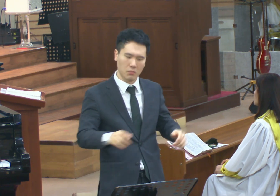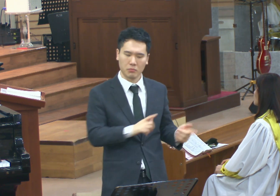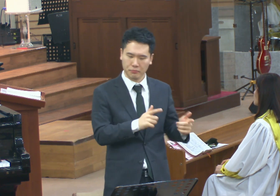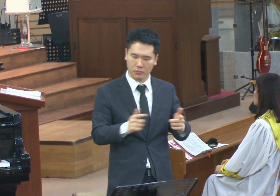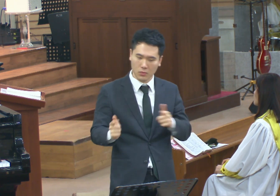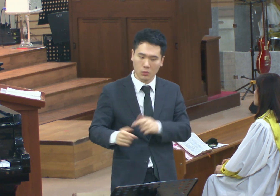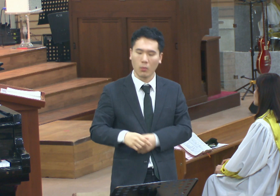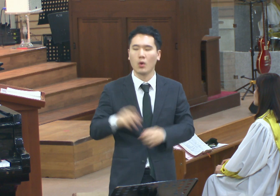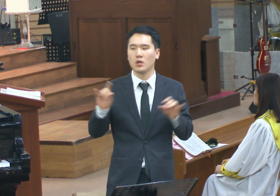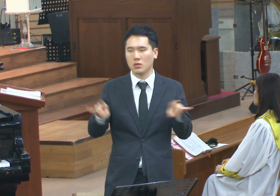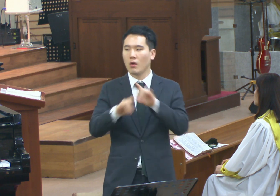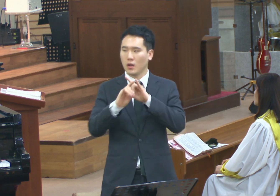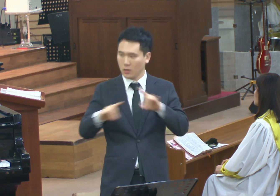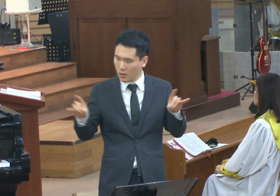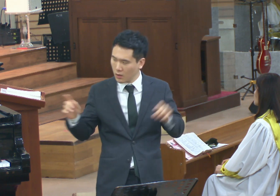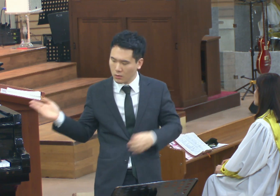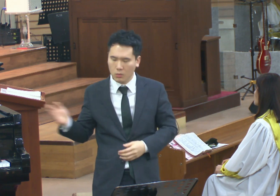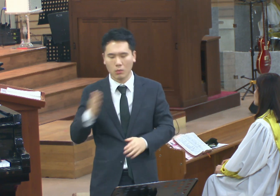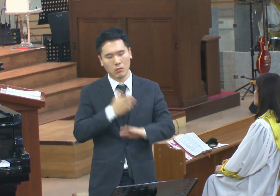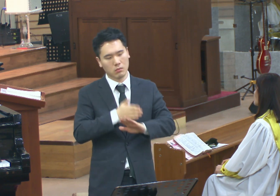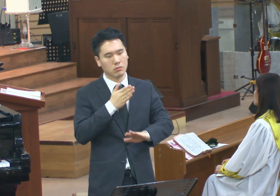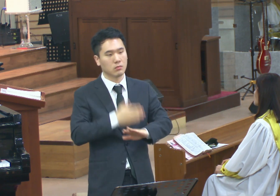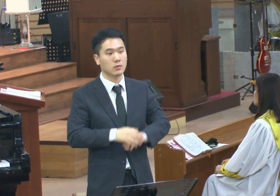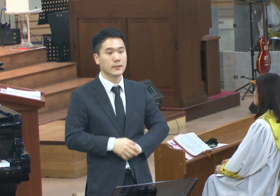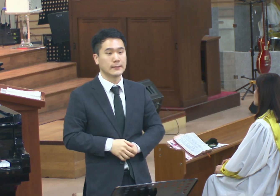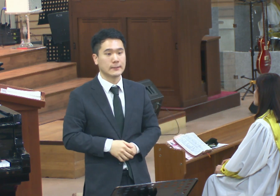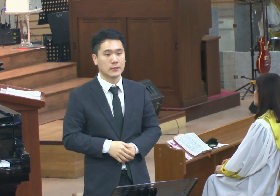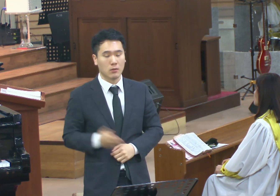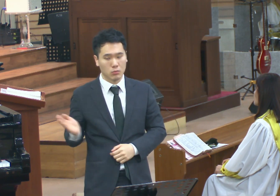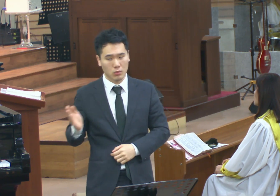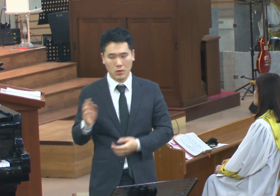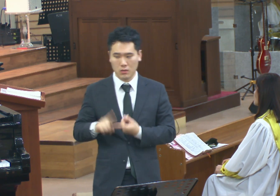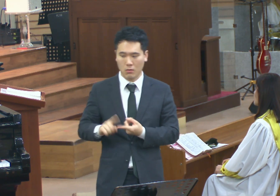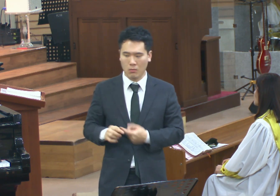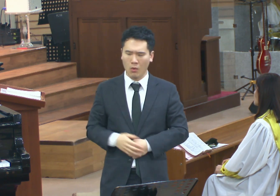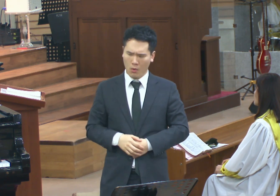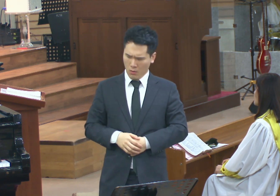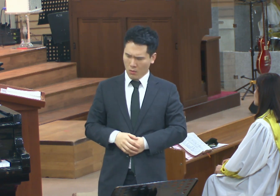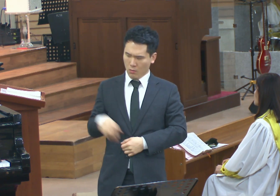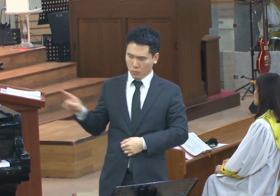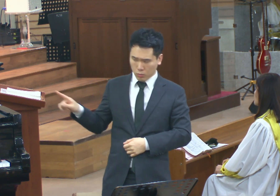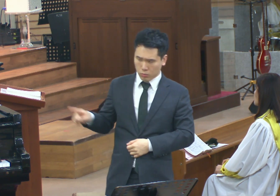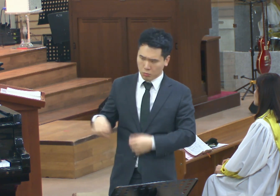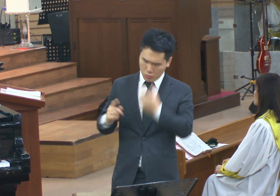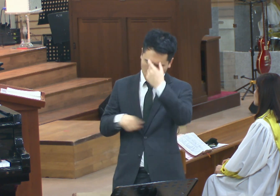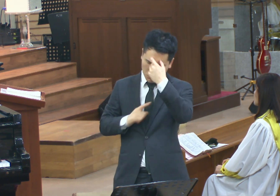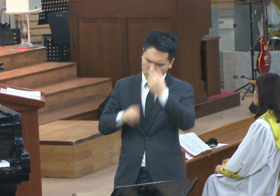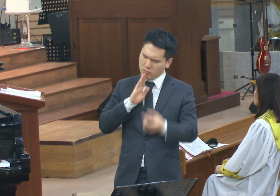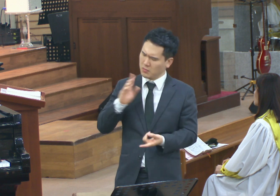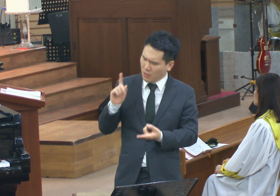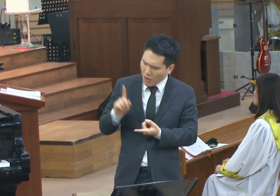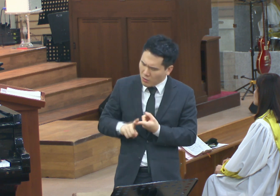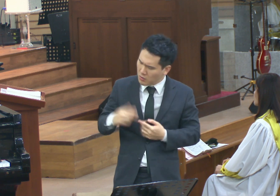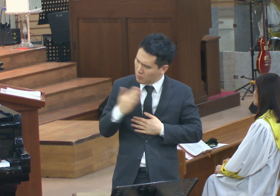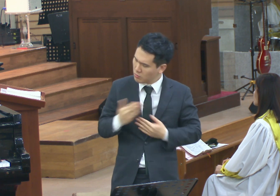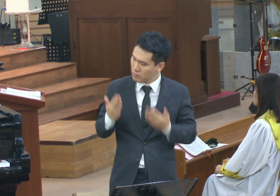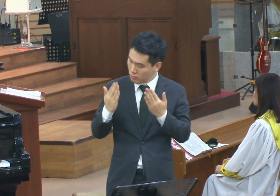성가대 고맙죠. 그분들에 대해서 당연히 이렇게 당연하다는 눈으로 보는 것보다는 참